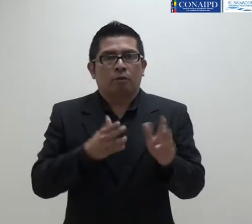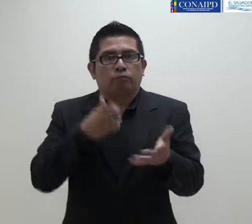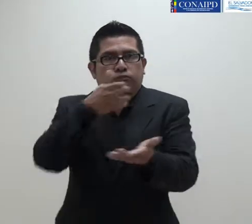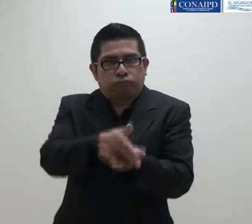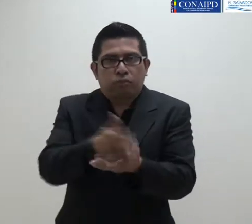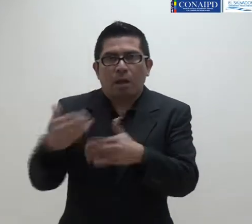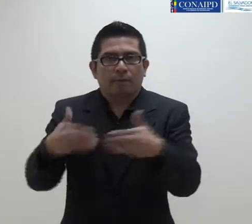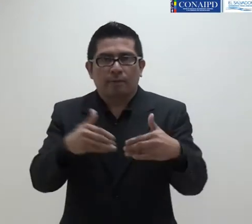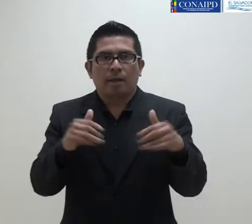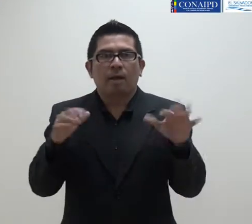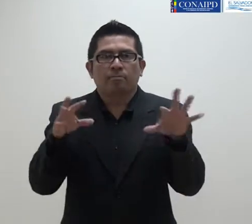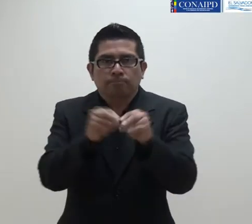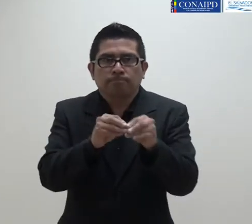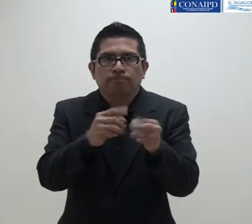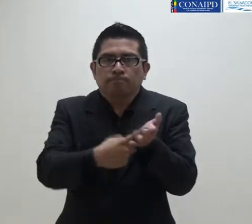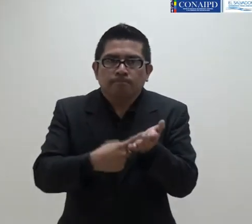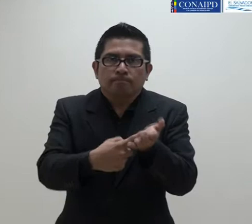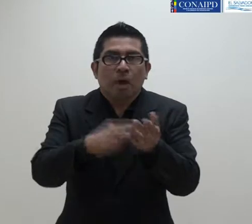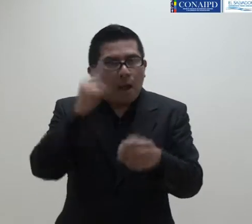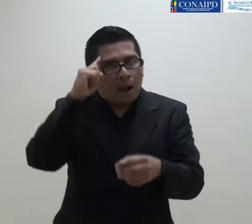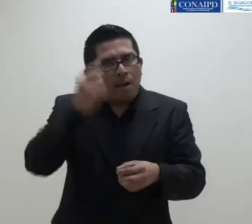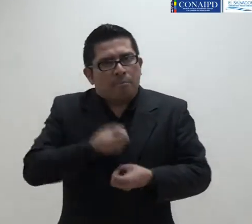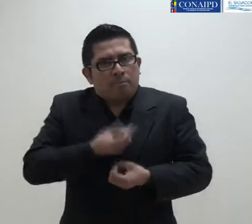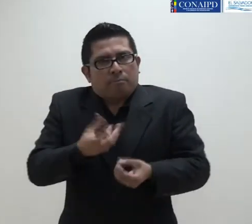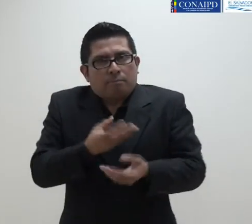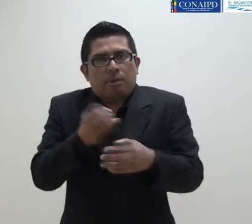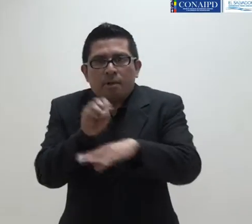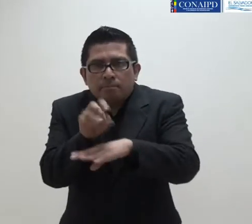estas actividades permitió consolidar aportes y